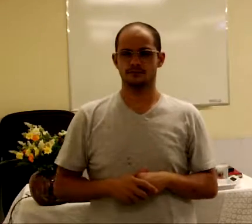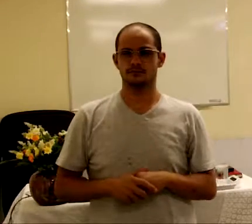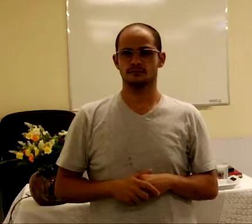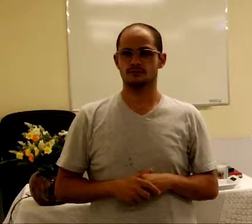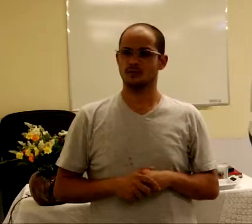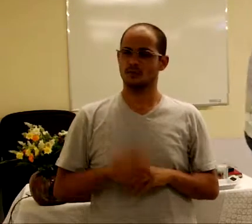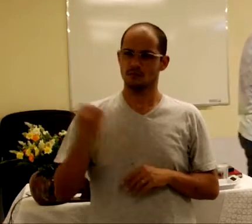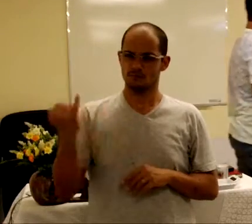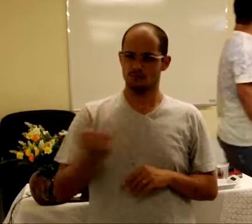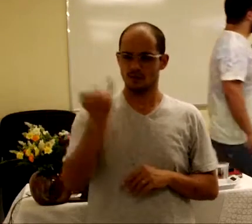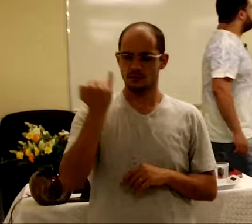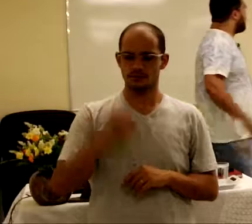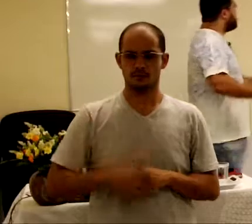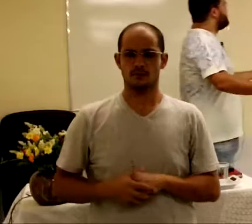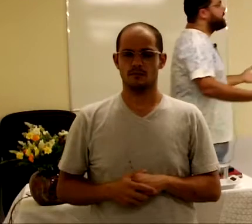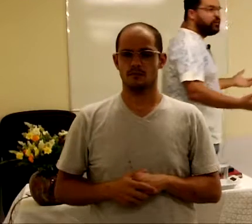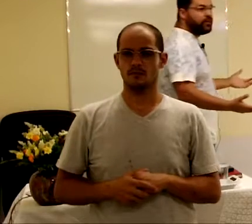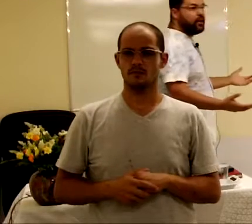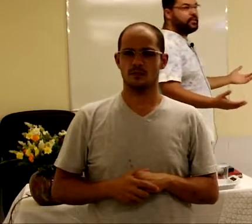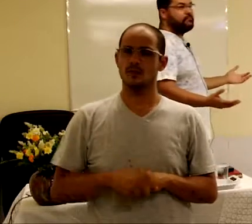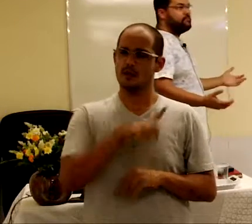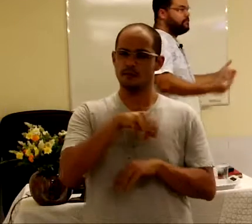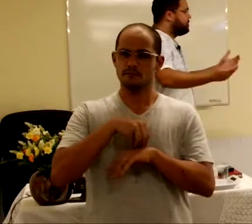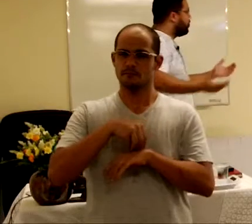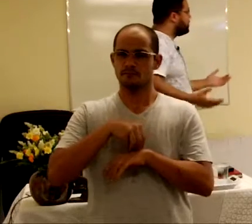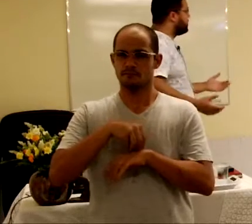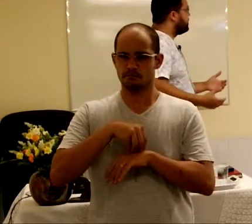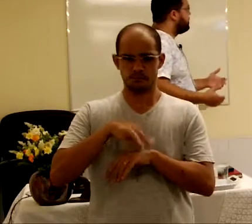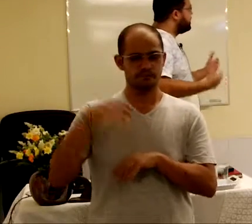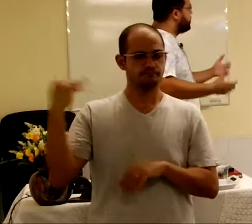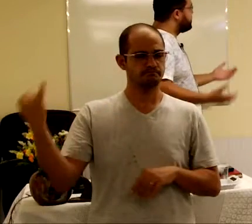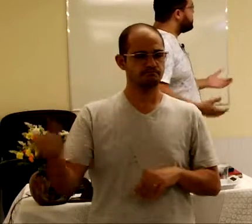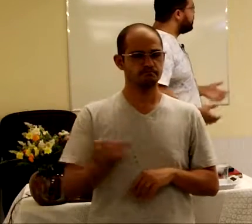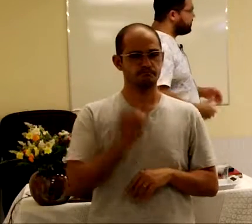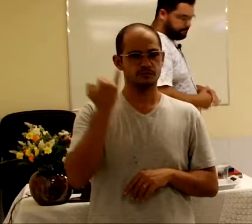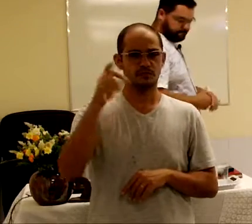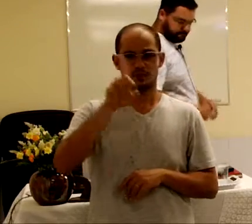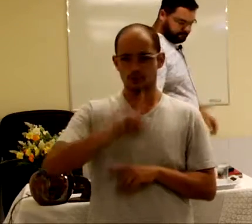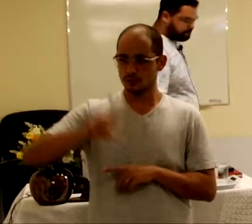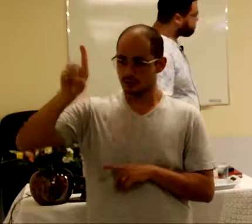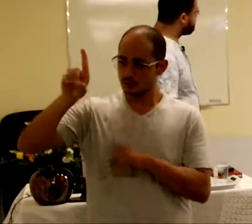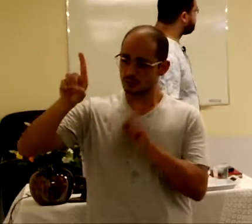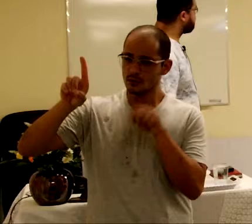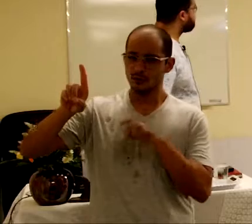Isso é importante. Porque essa é a mensagem final, né? Não tem outra. Deus é amor.